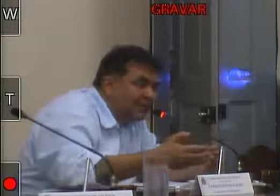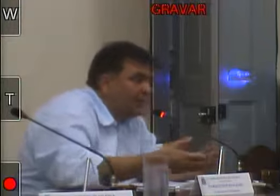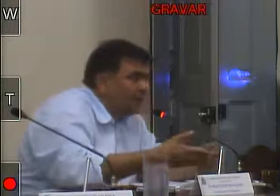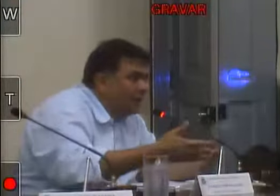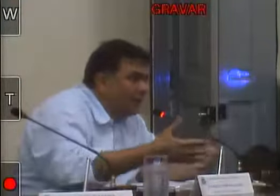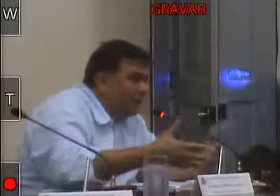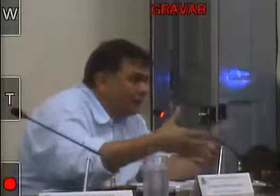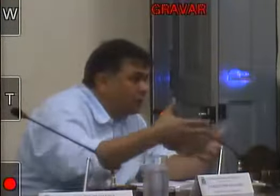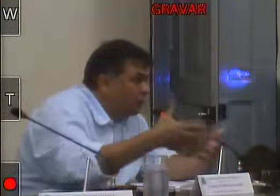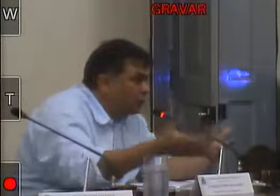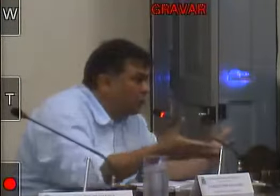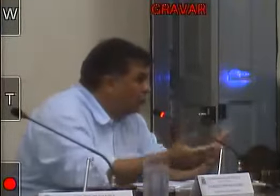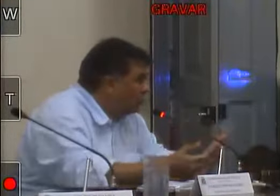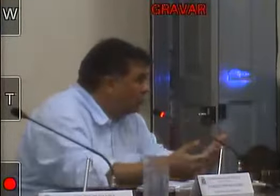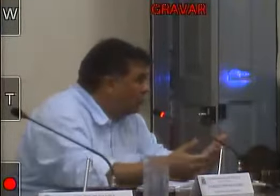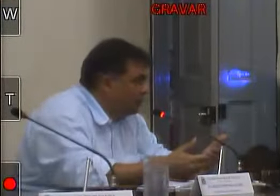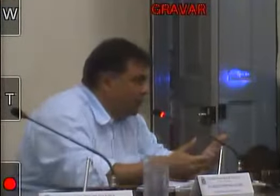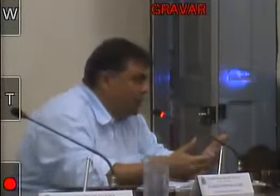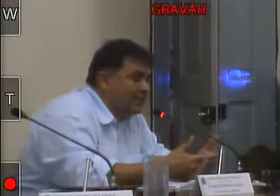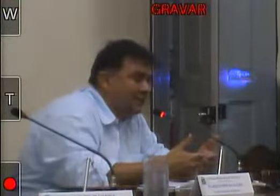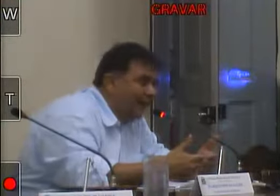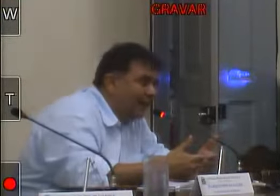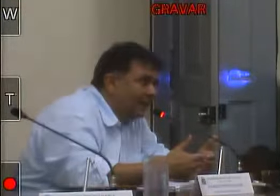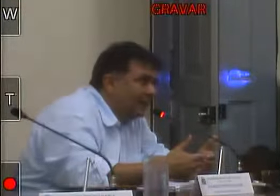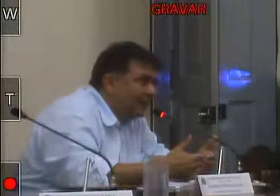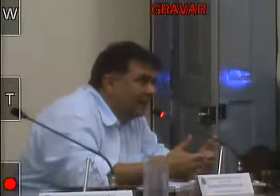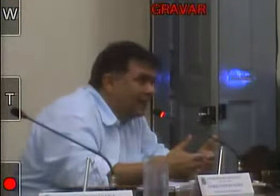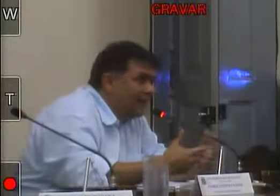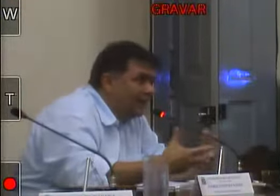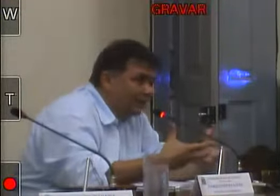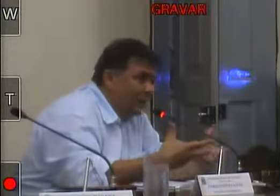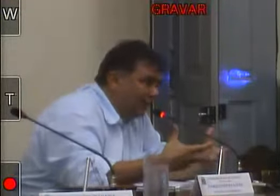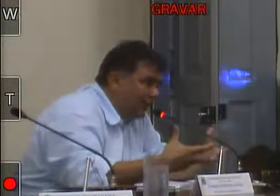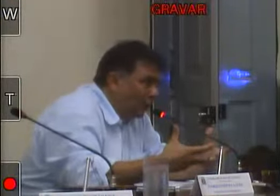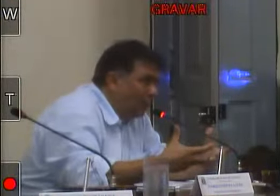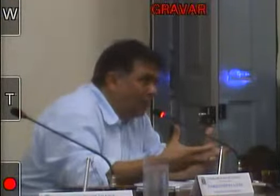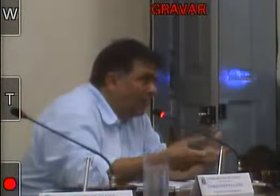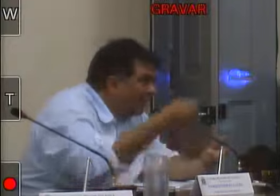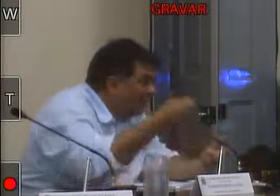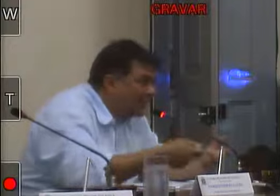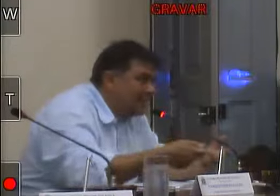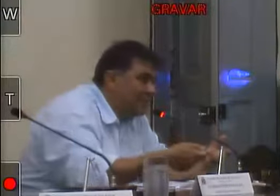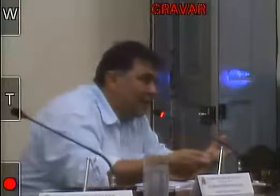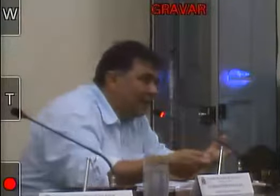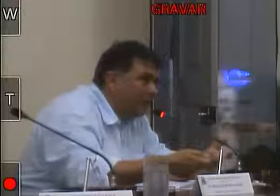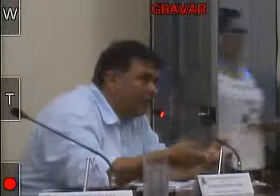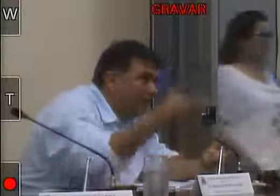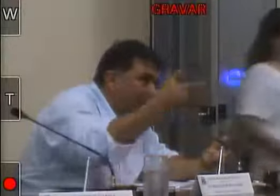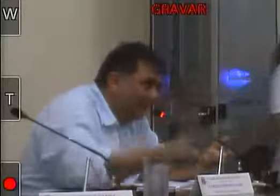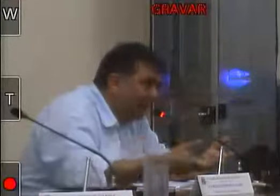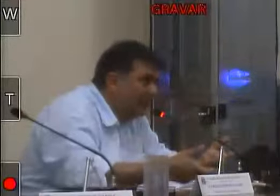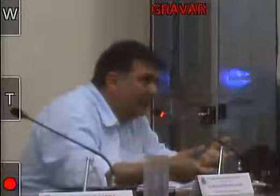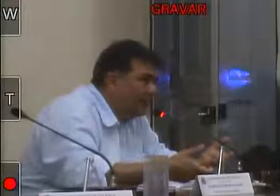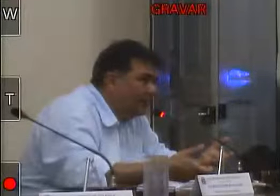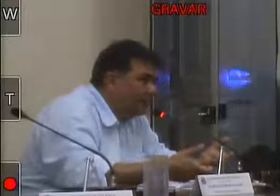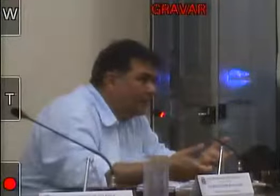dizer, responder para todo mundo. Ou seja, a SEDAI, ela entendeu que era necessário